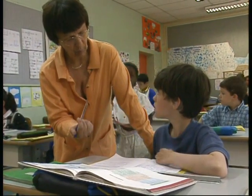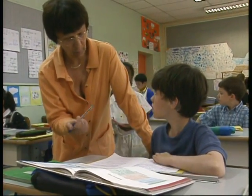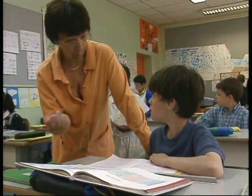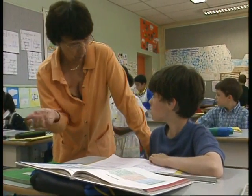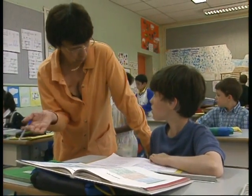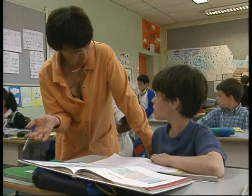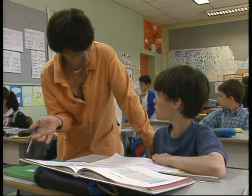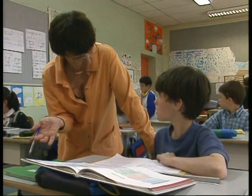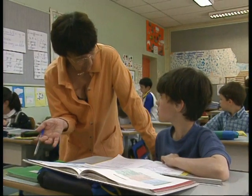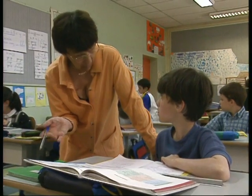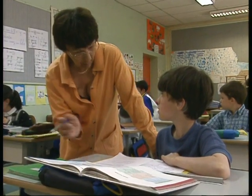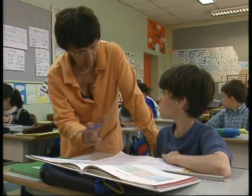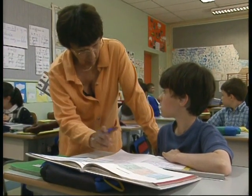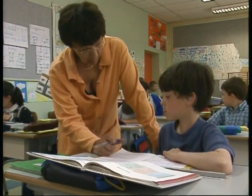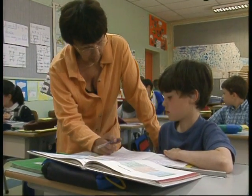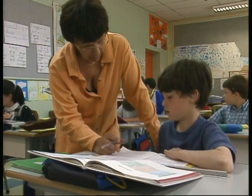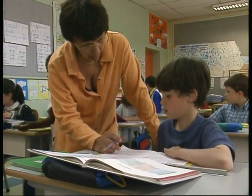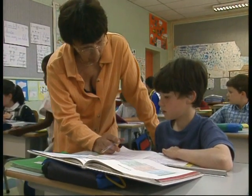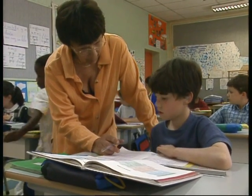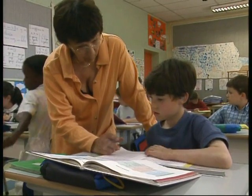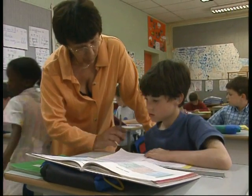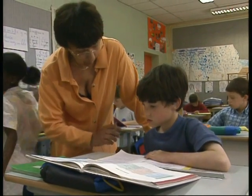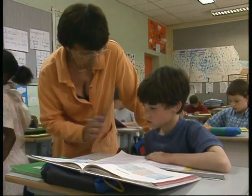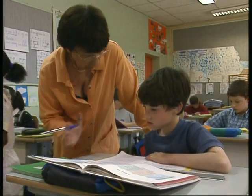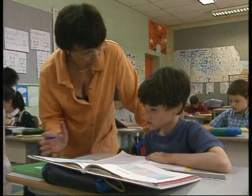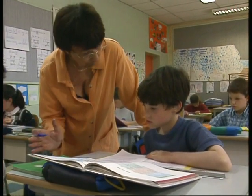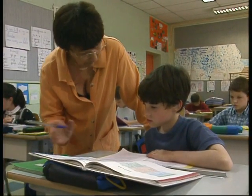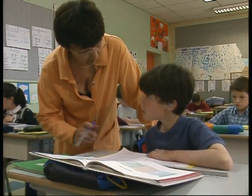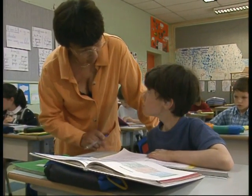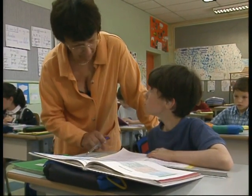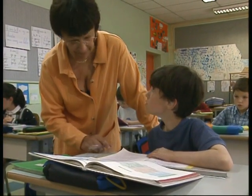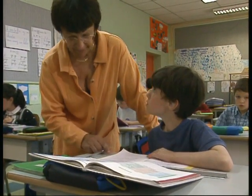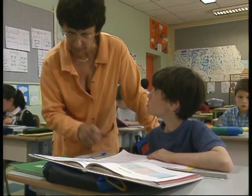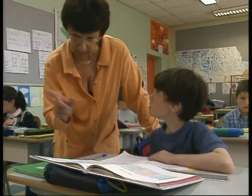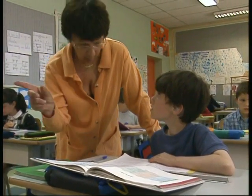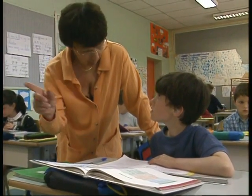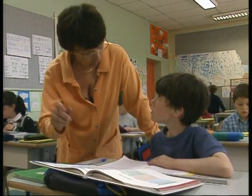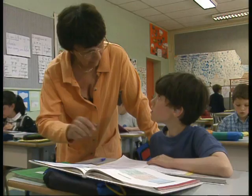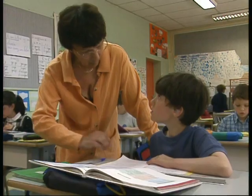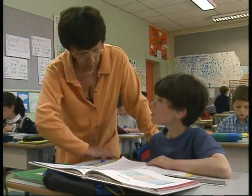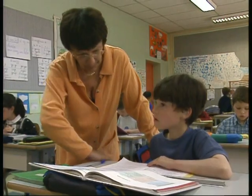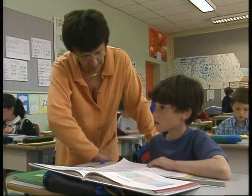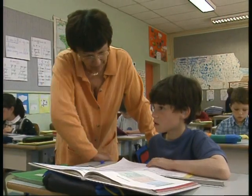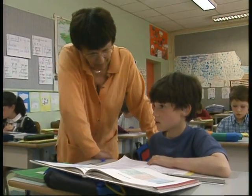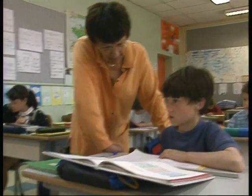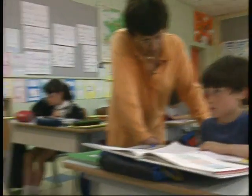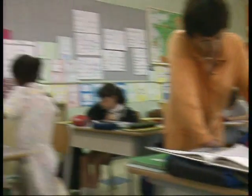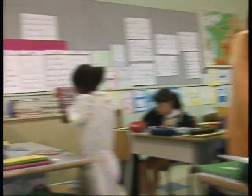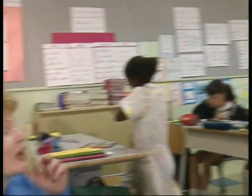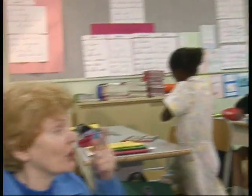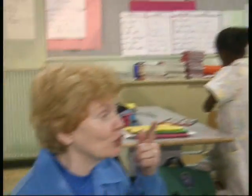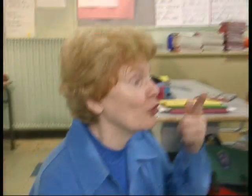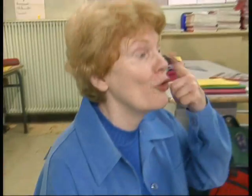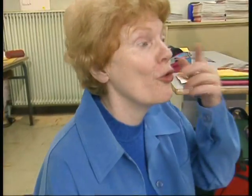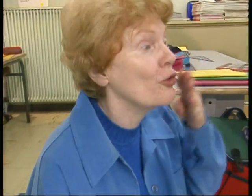nom. Tu sais quel mot est le nom, tu n'as plus qu'à trouver le déterminant. Regarde Claude qui va